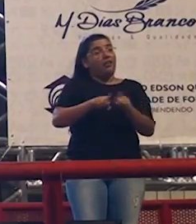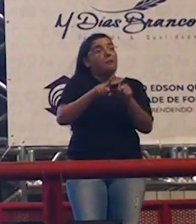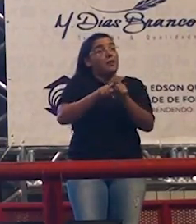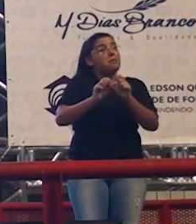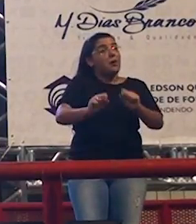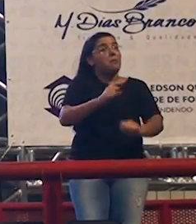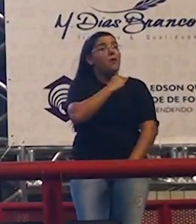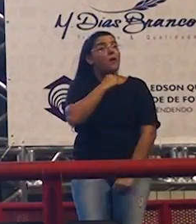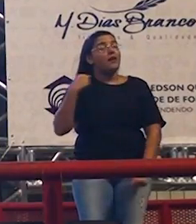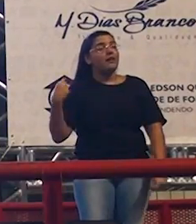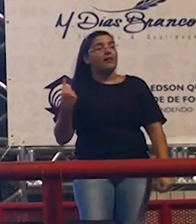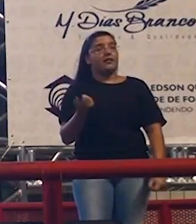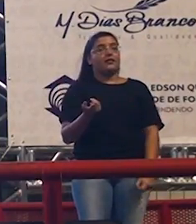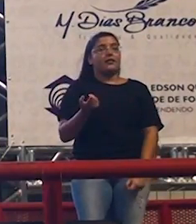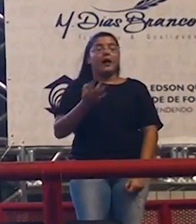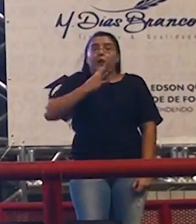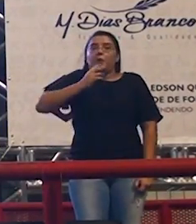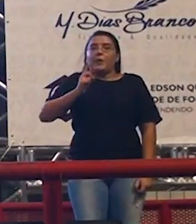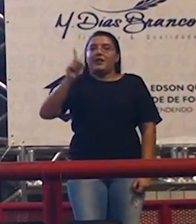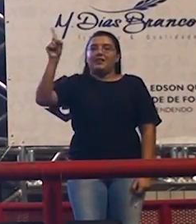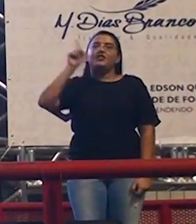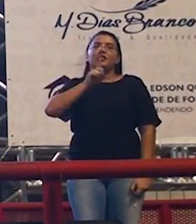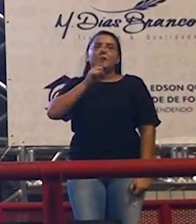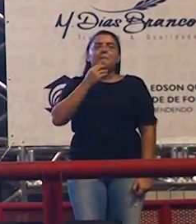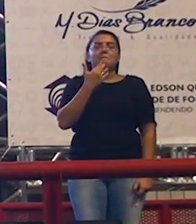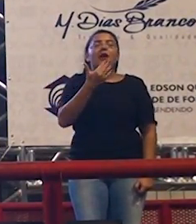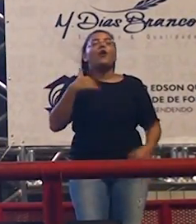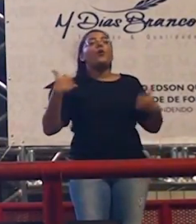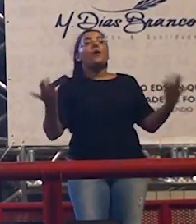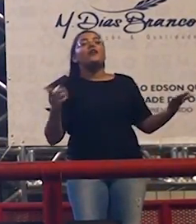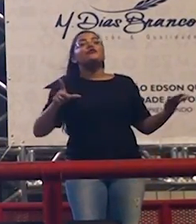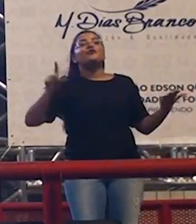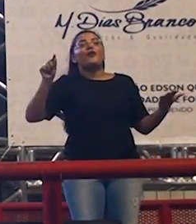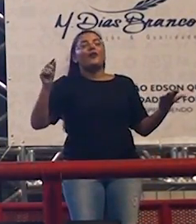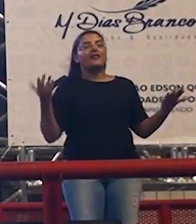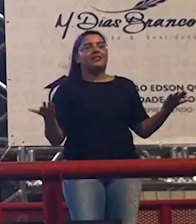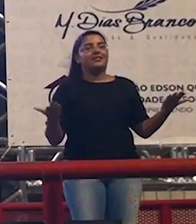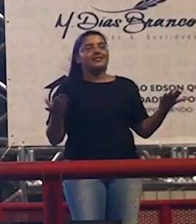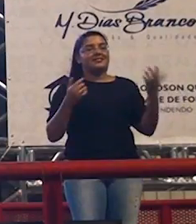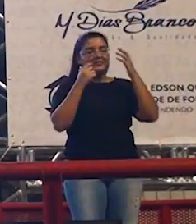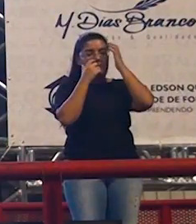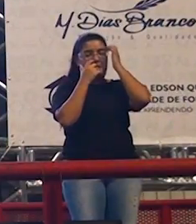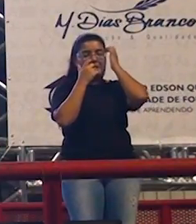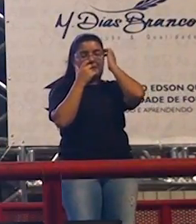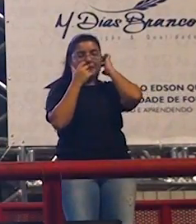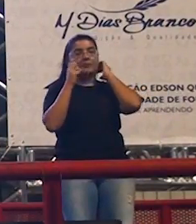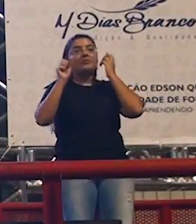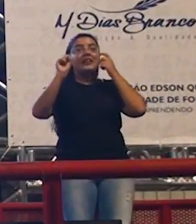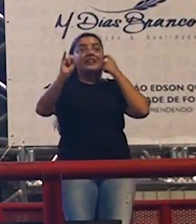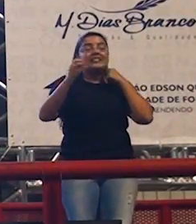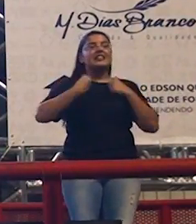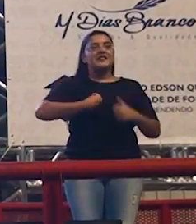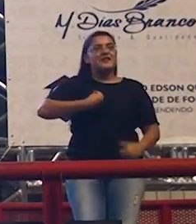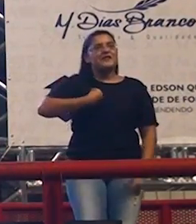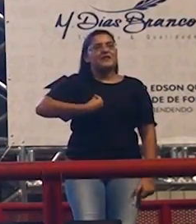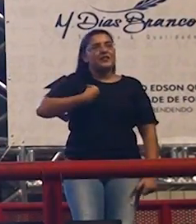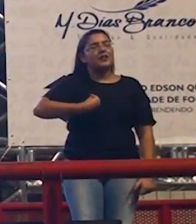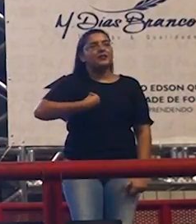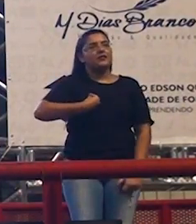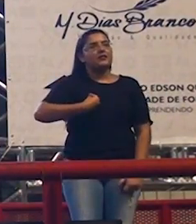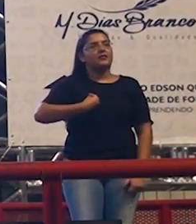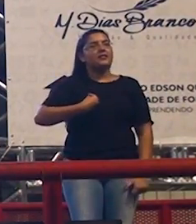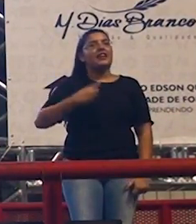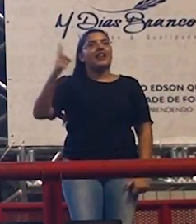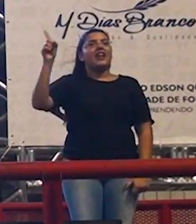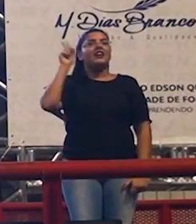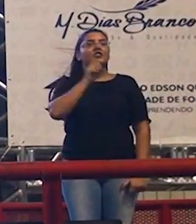sem conhecer os Estados Unidos. O que é que você prefere? E se você sobreviver e